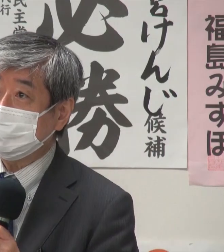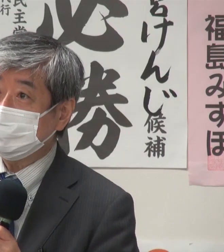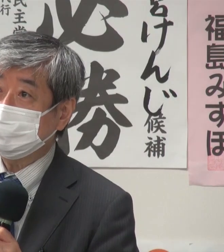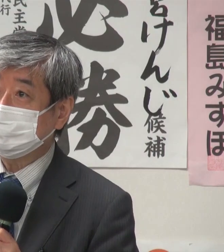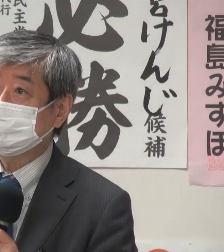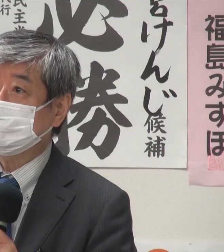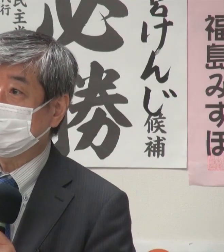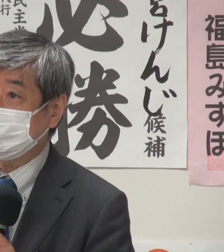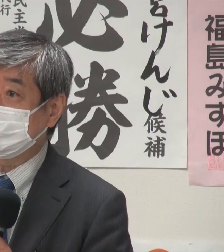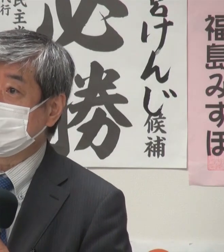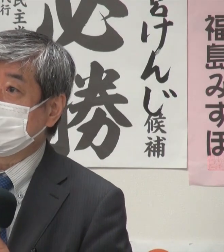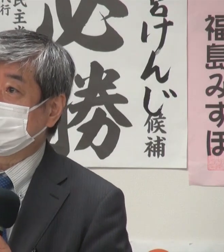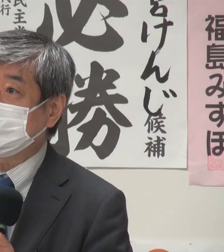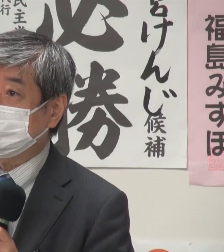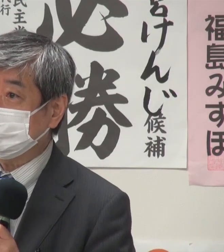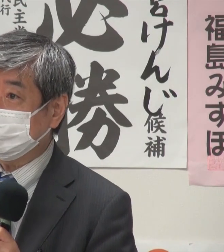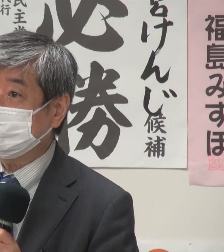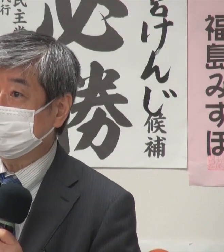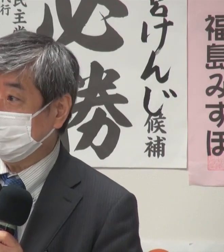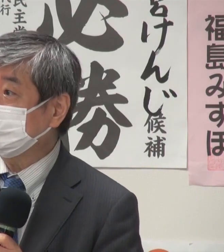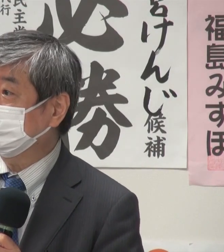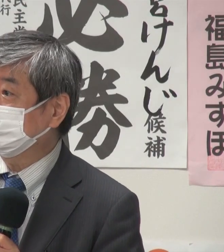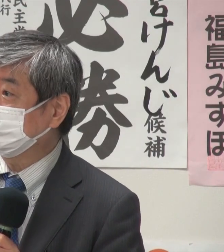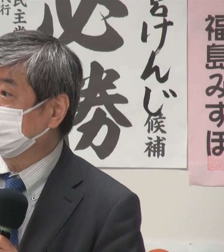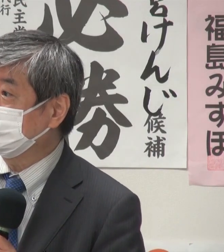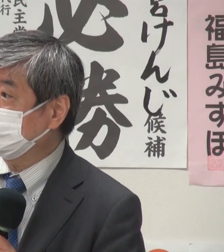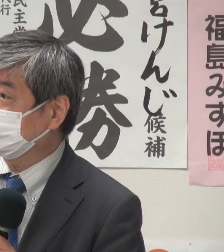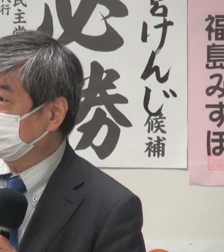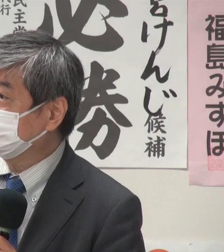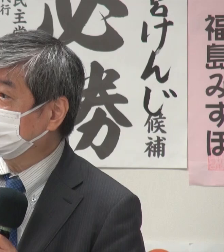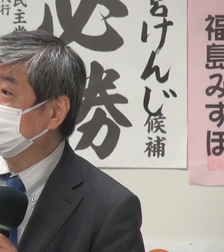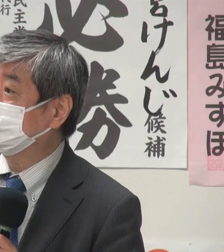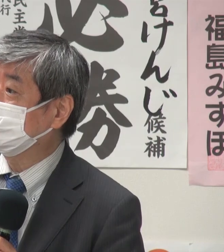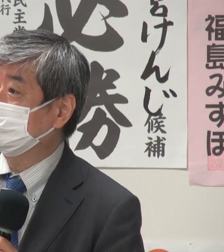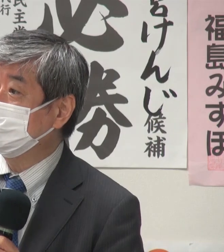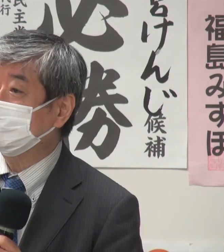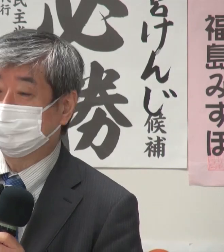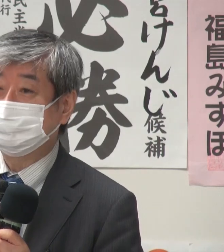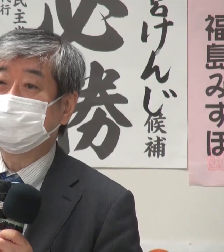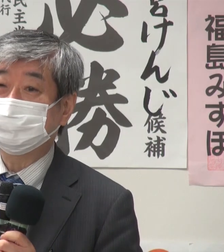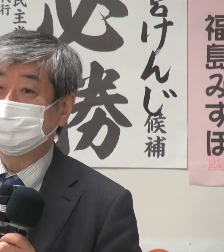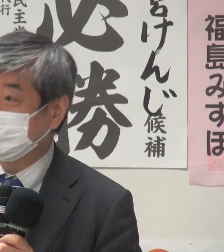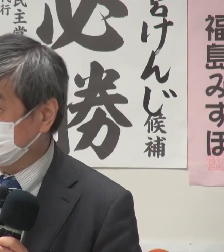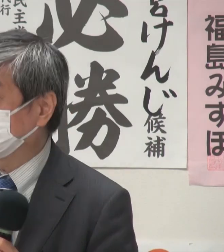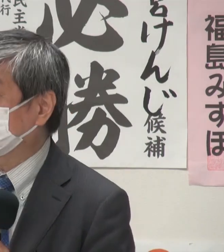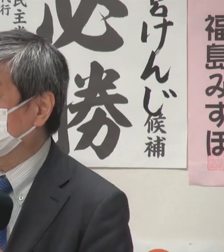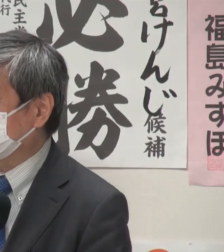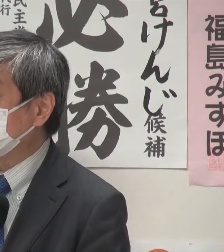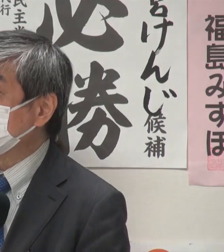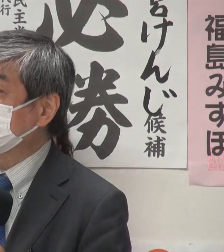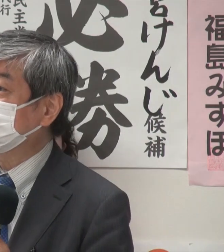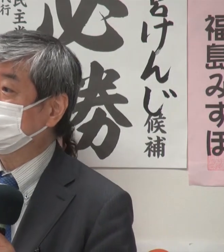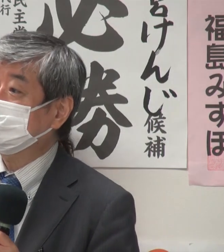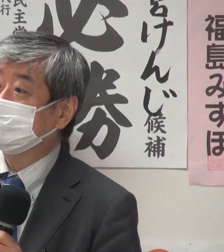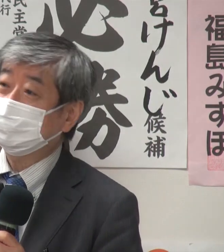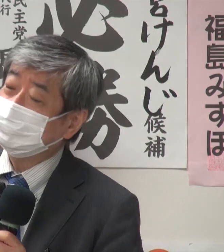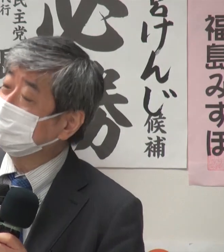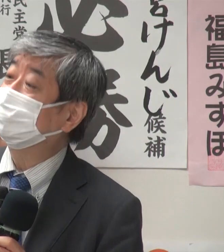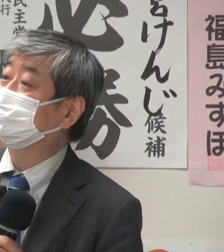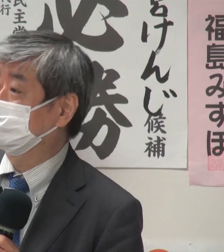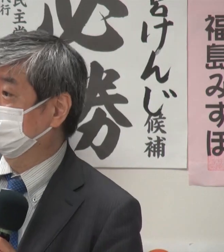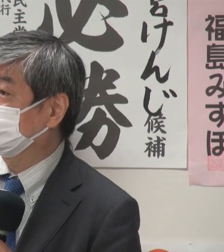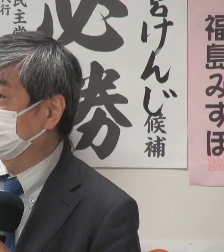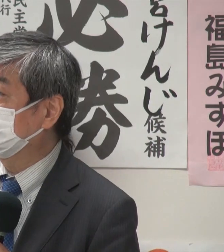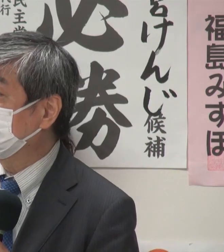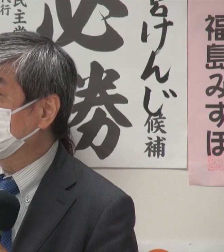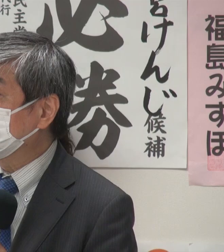ういう具体的な訴えがネットをちゃんと使う、まあ、要するに若い世代はみんなスマホを見てるわけだから、それちゃんと伝わったん